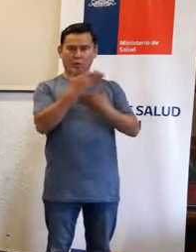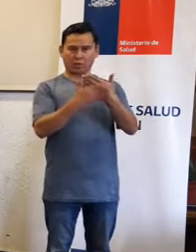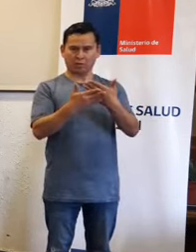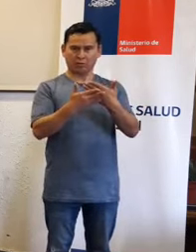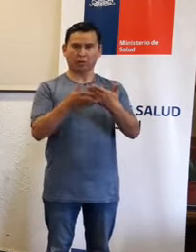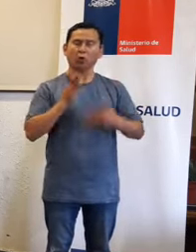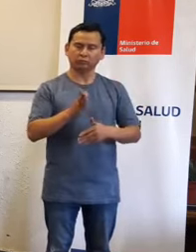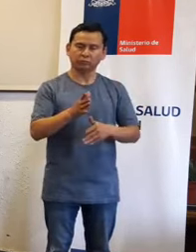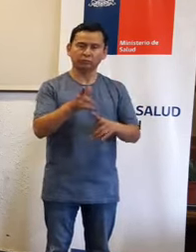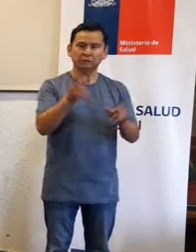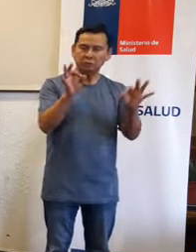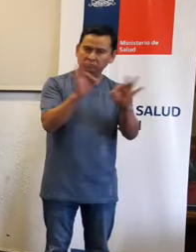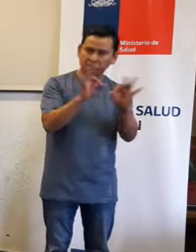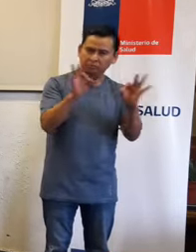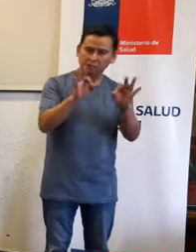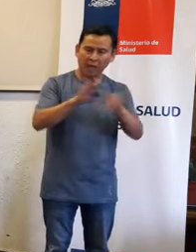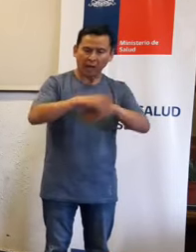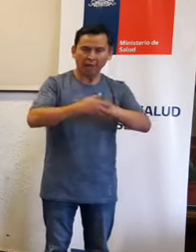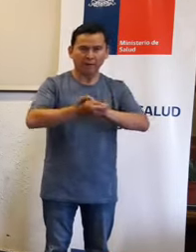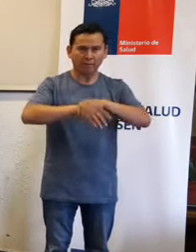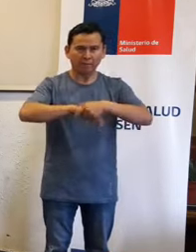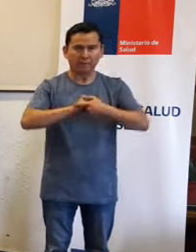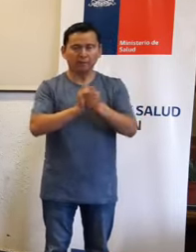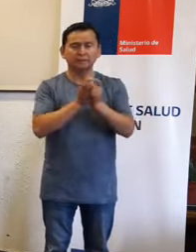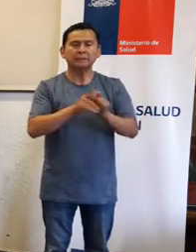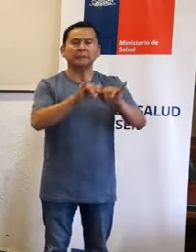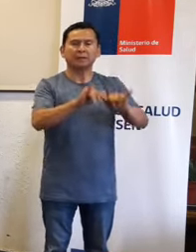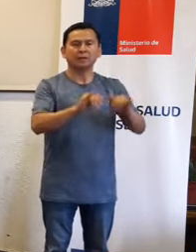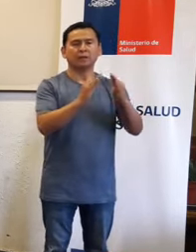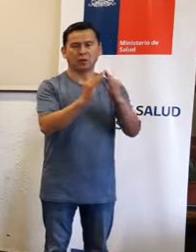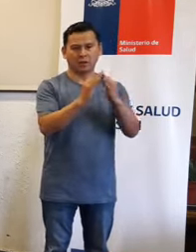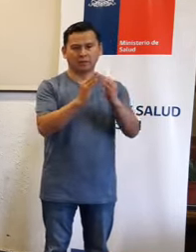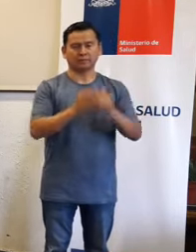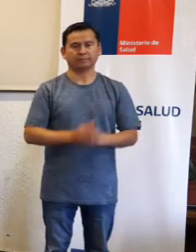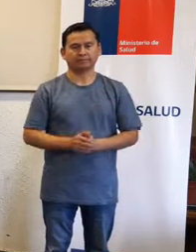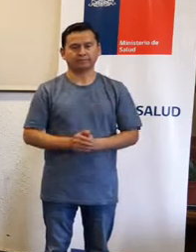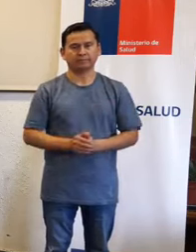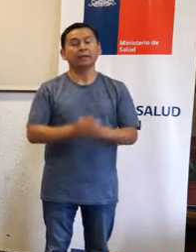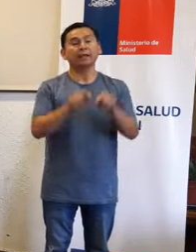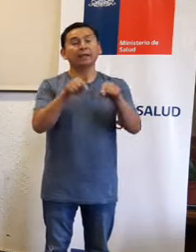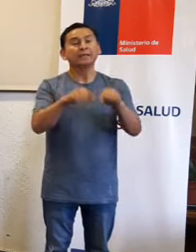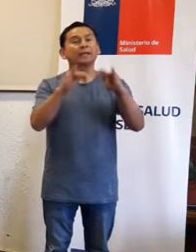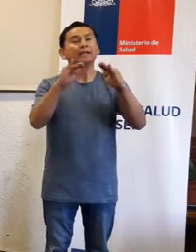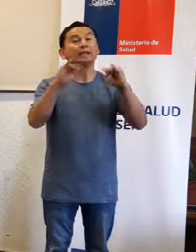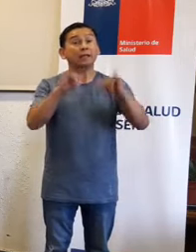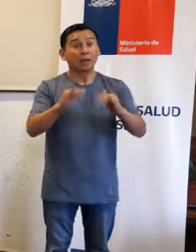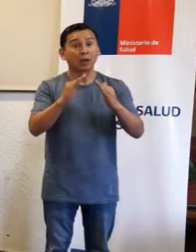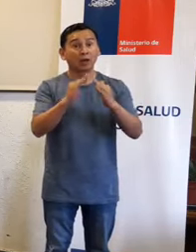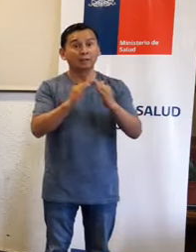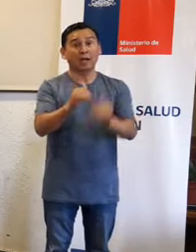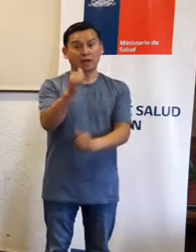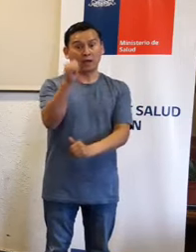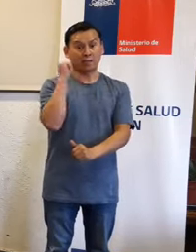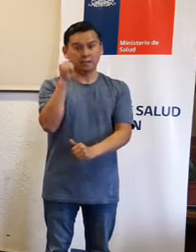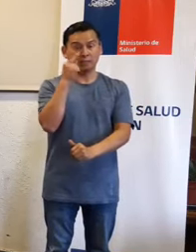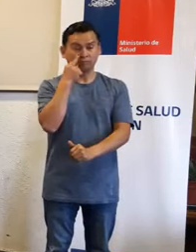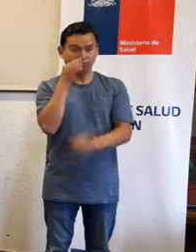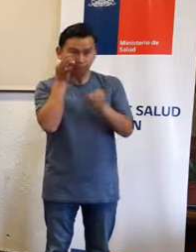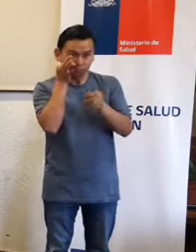seguir recomendaciones tan simples como lavarnos las manos y quedarnos en casa. Ese quedarnos en casa que ayer estuvimos